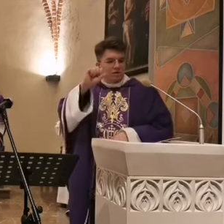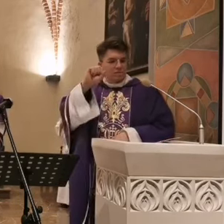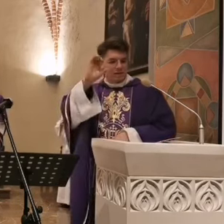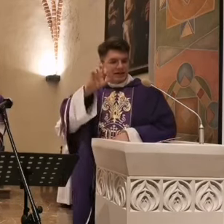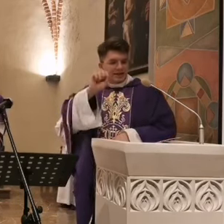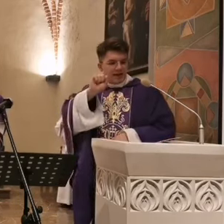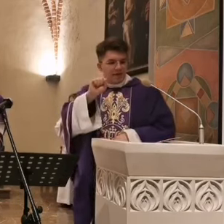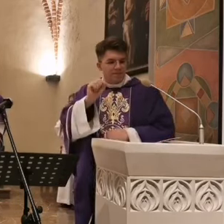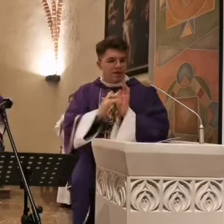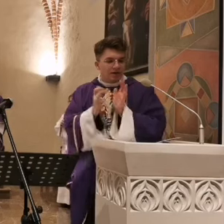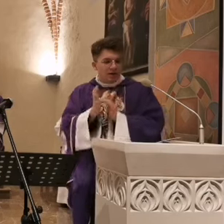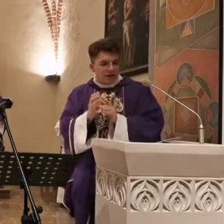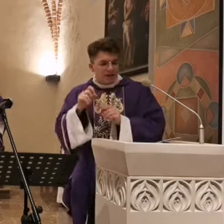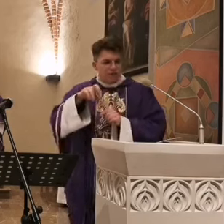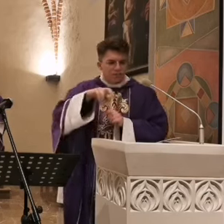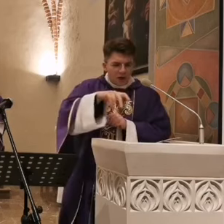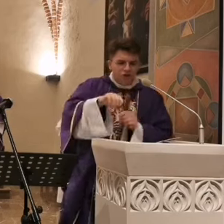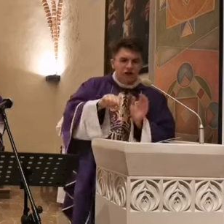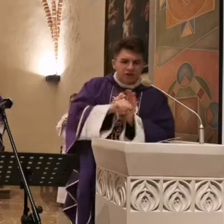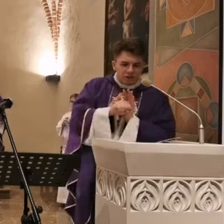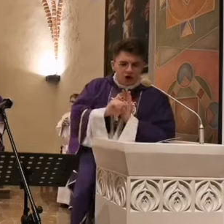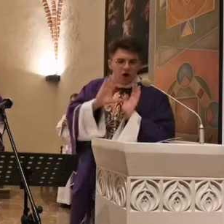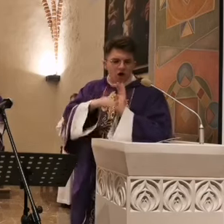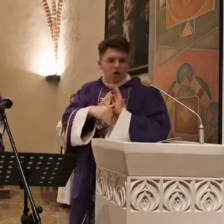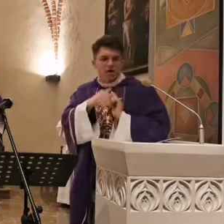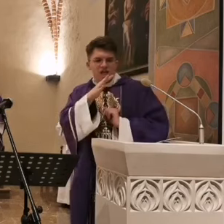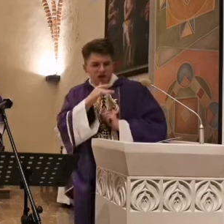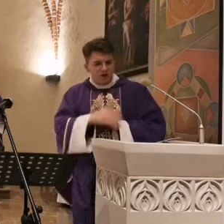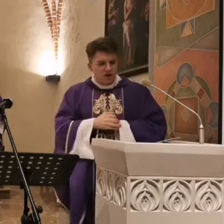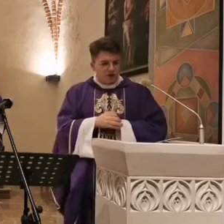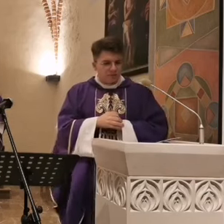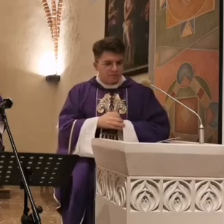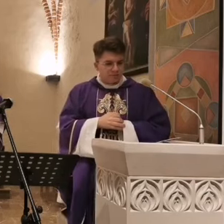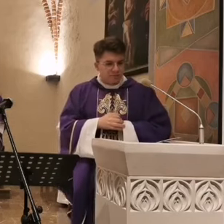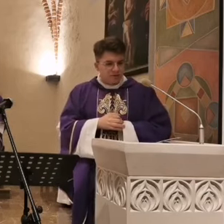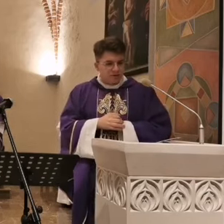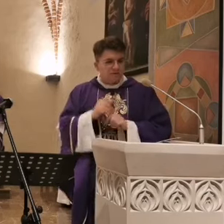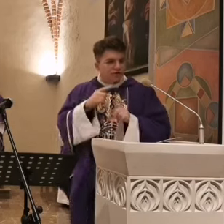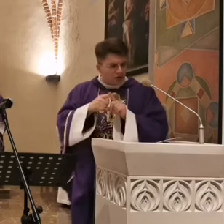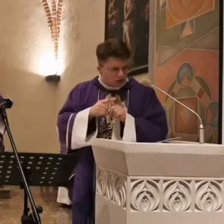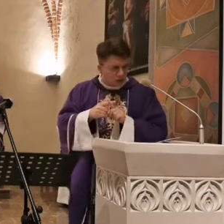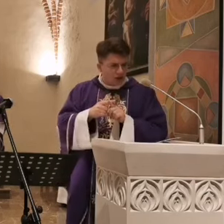Żydów Pascha Jezus poszedł do Jerozolimy.